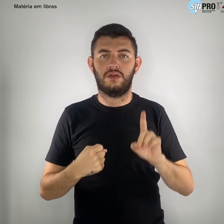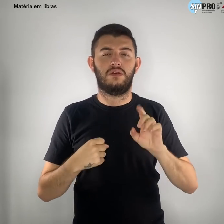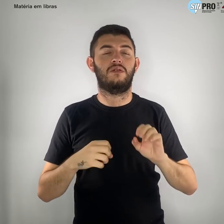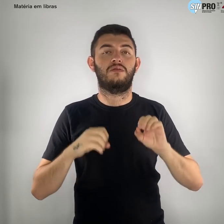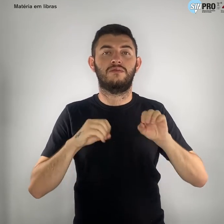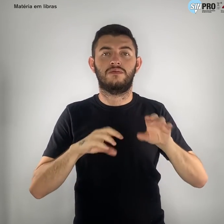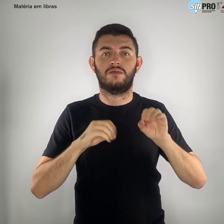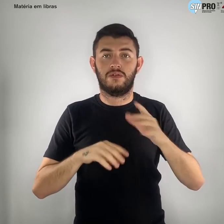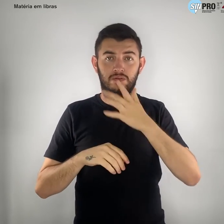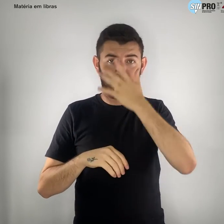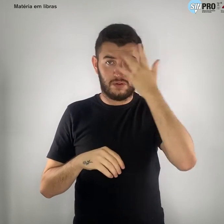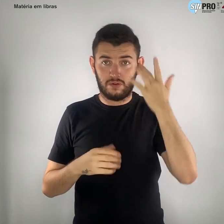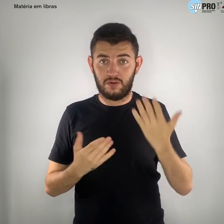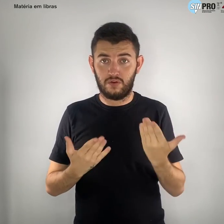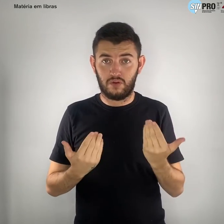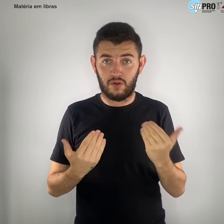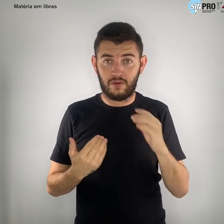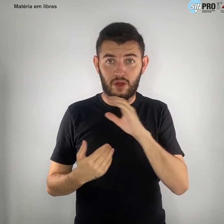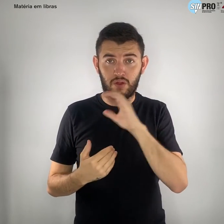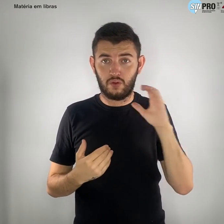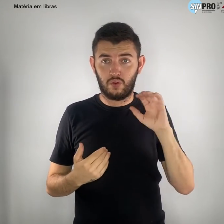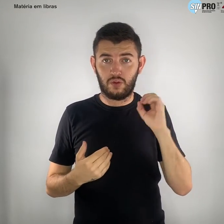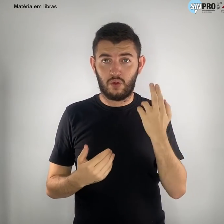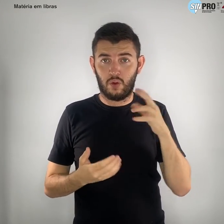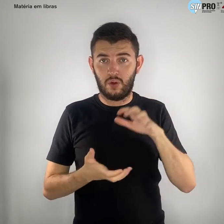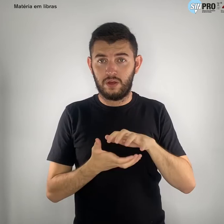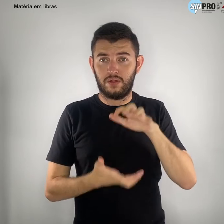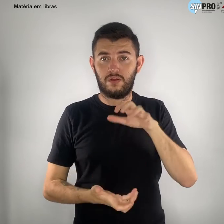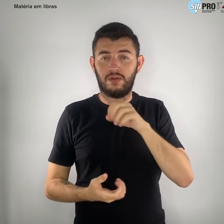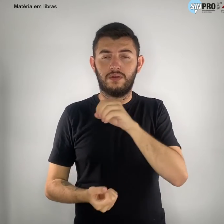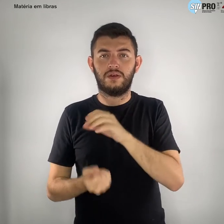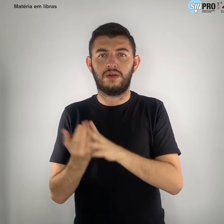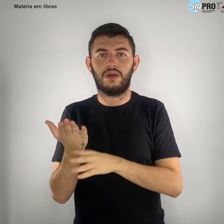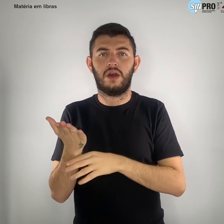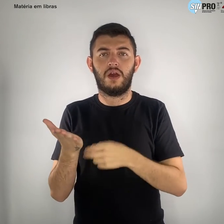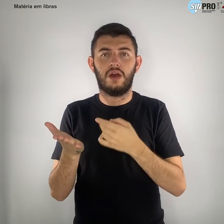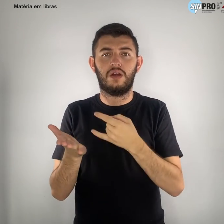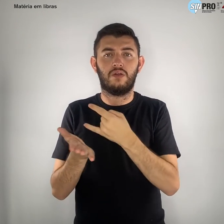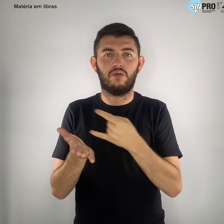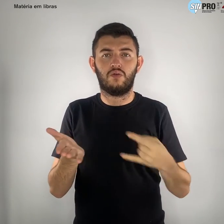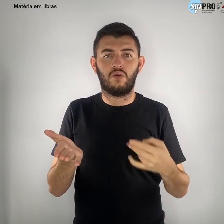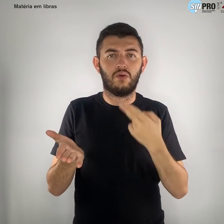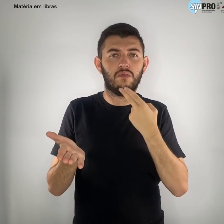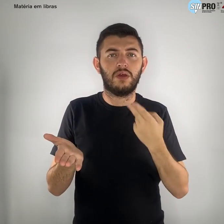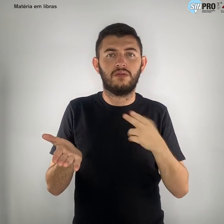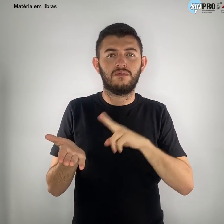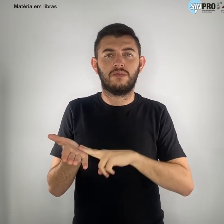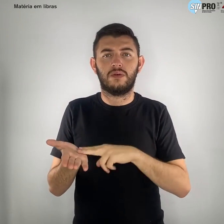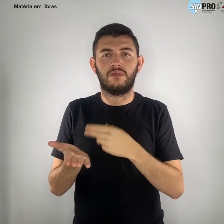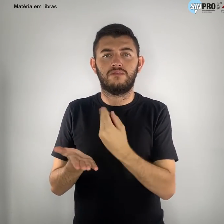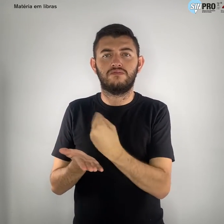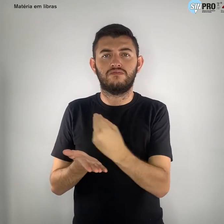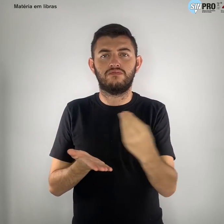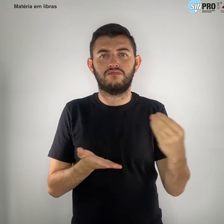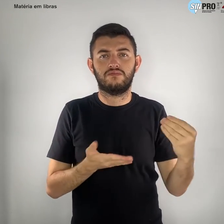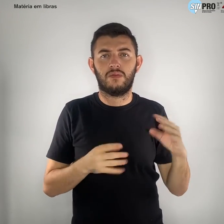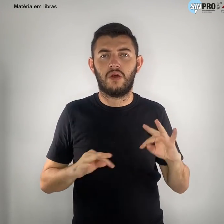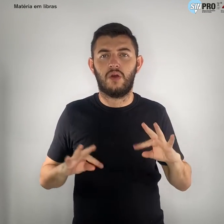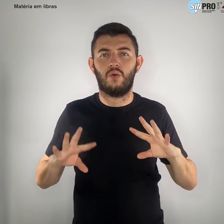e idosas, formularam uma carta que está sendo entregue a todos os candidatos,